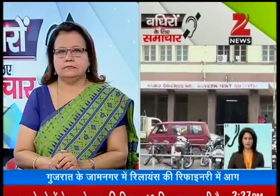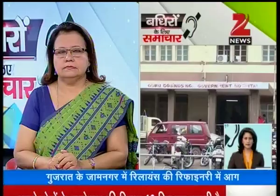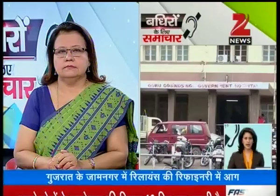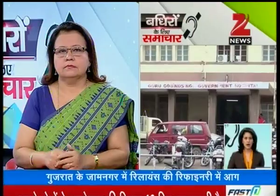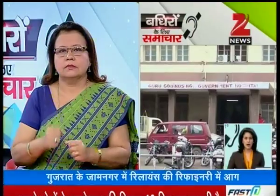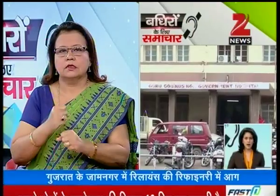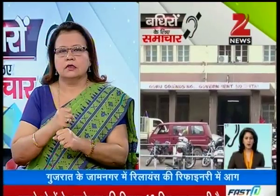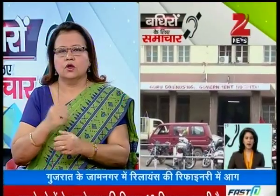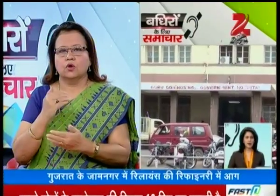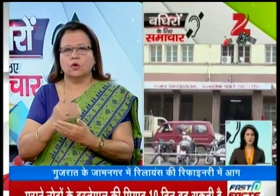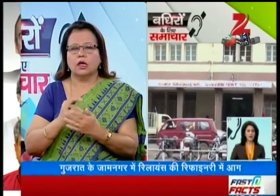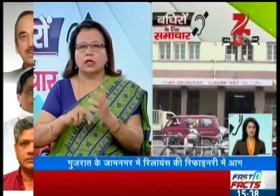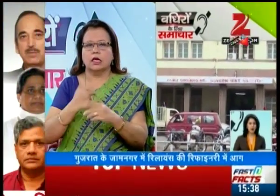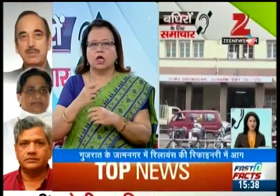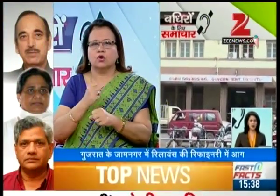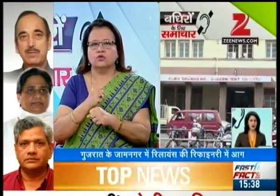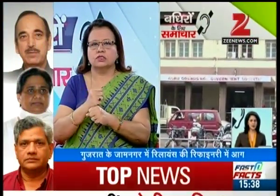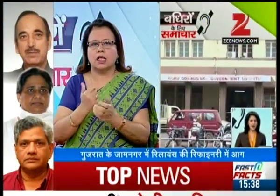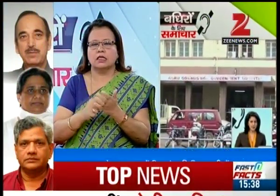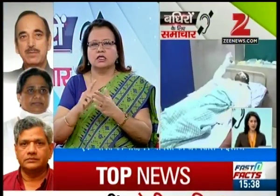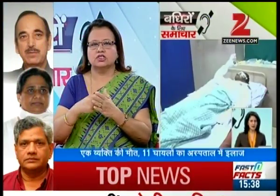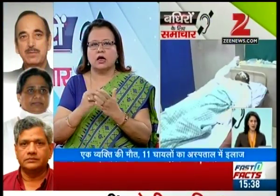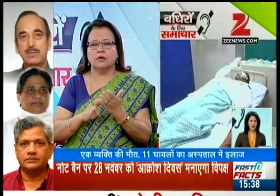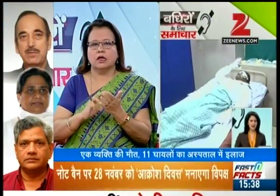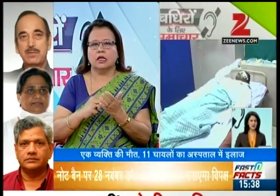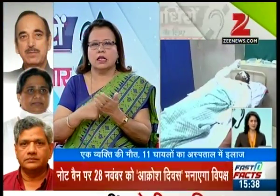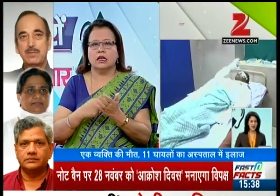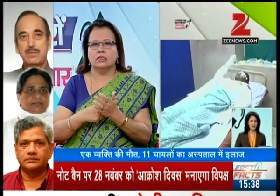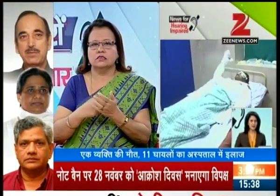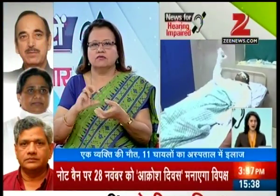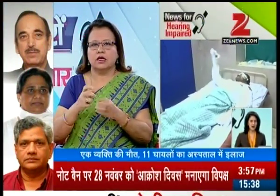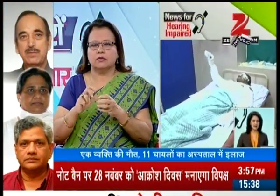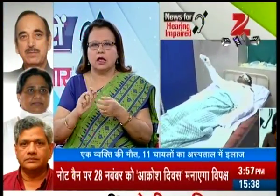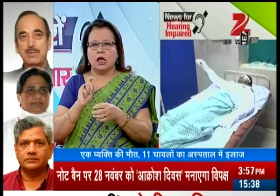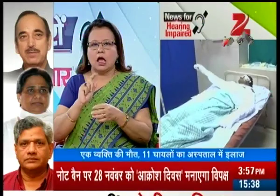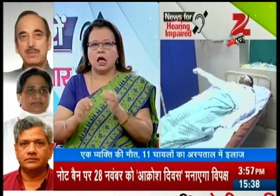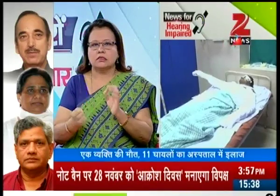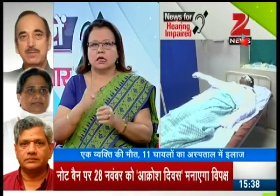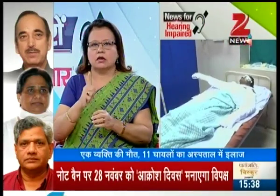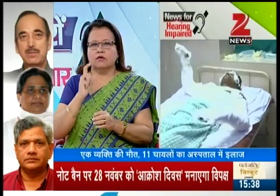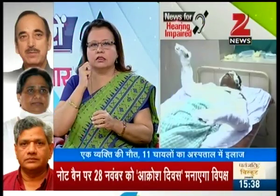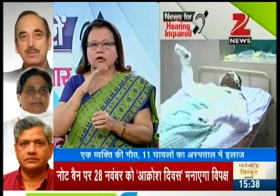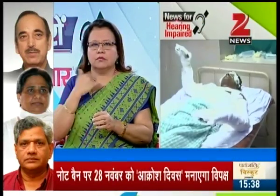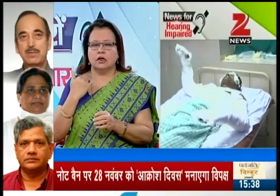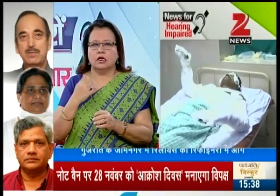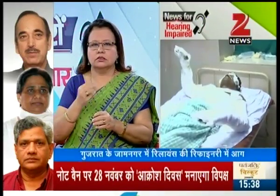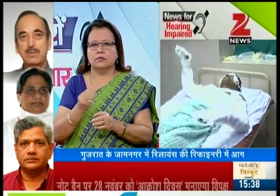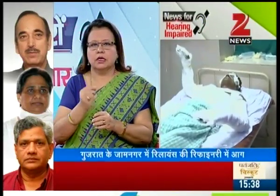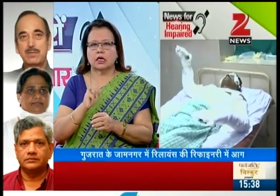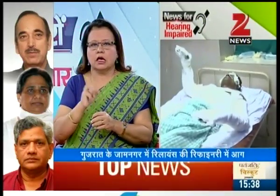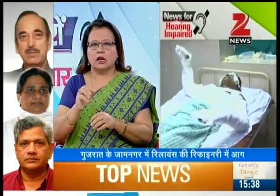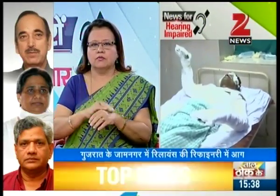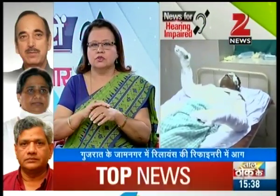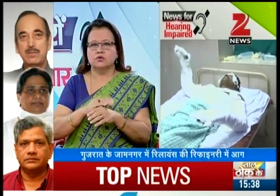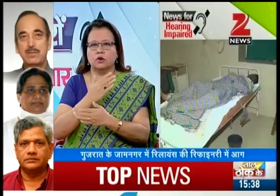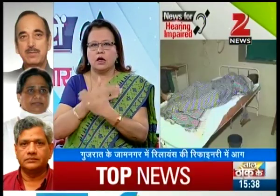गया अब रुक करेंगे गुजरात का जहां जामनगर में रिलाय रिफाइनरी में आग से एक व्यक्ति की मौत हो गई है जबकि 11